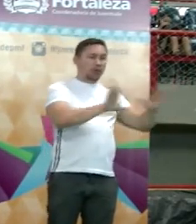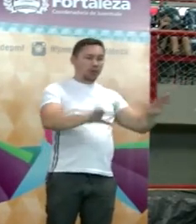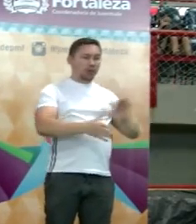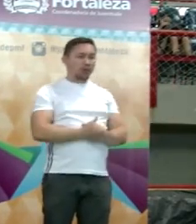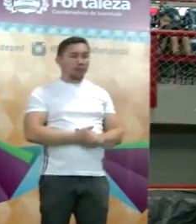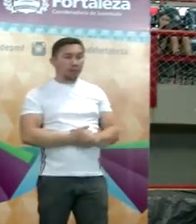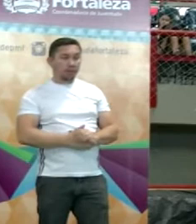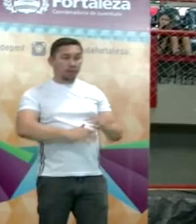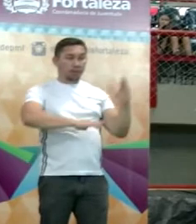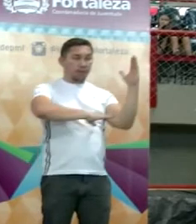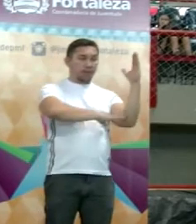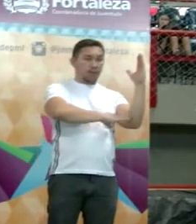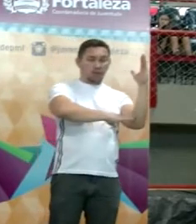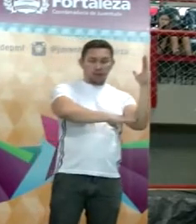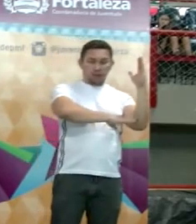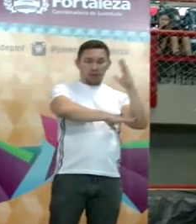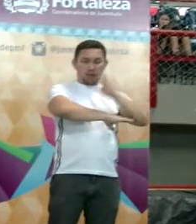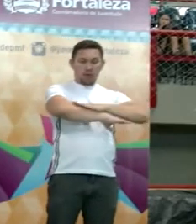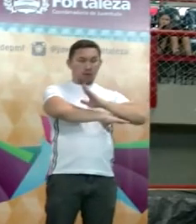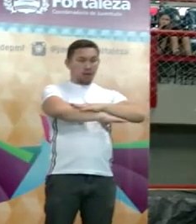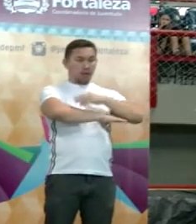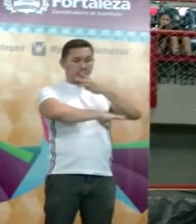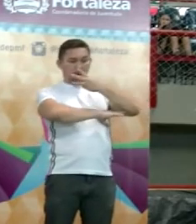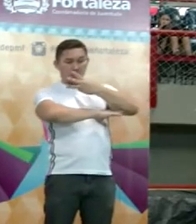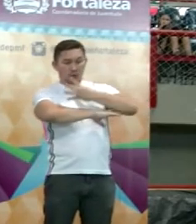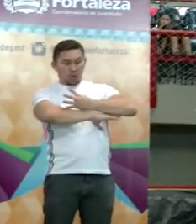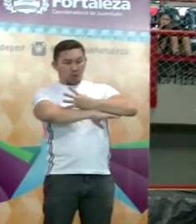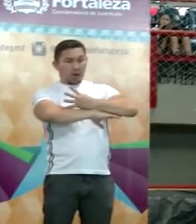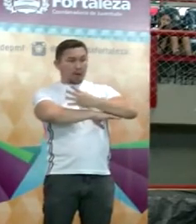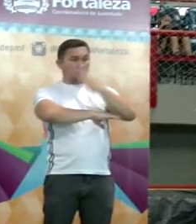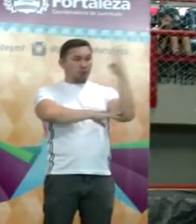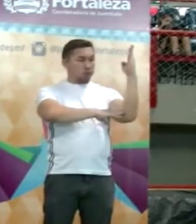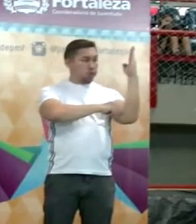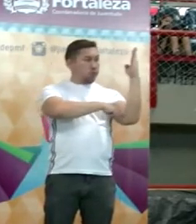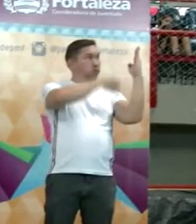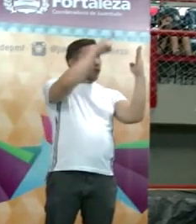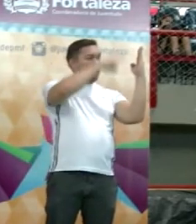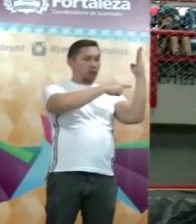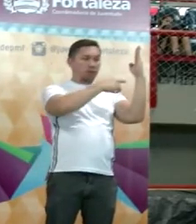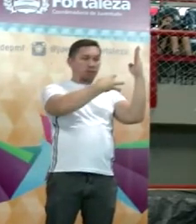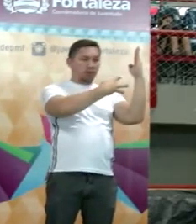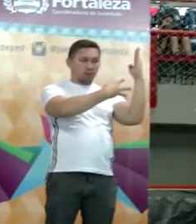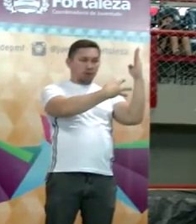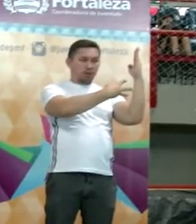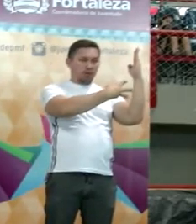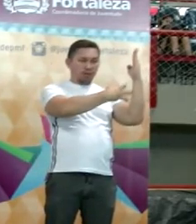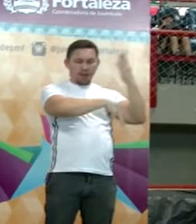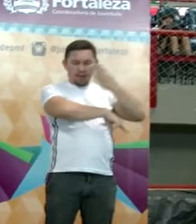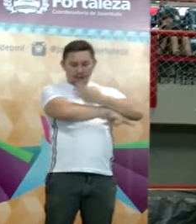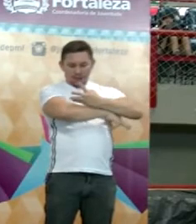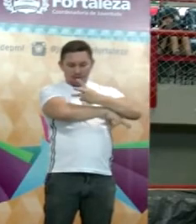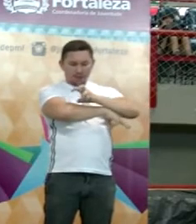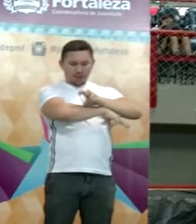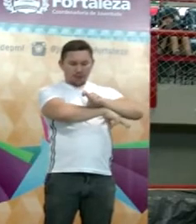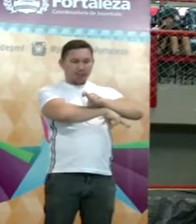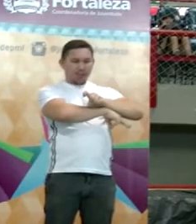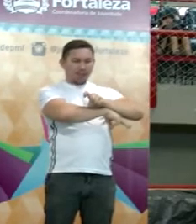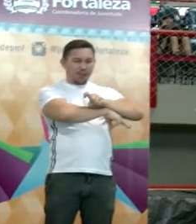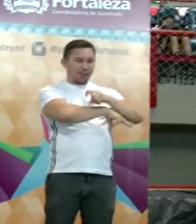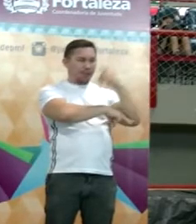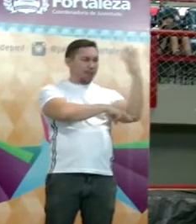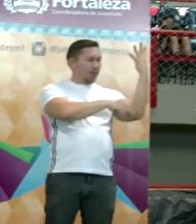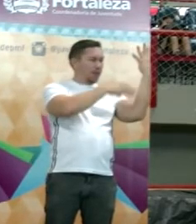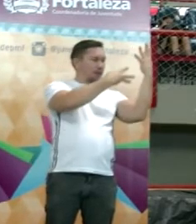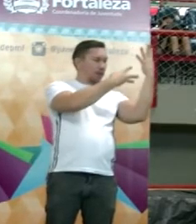comum, a base não é proporcional a 4 e a altura não é proporcional a 3. Então a base é 4x e a altura é